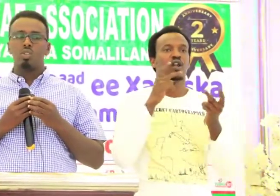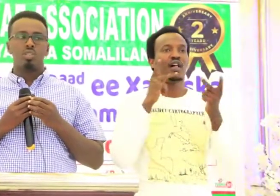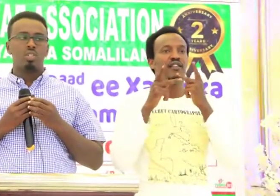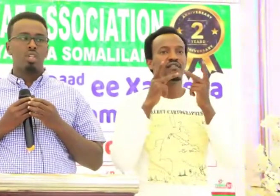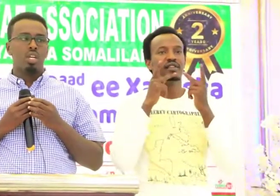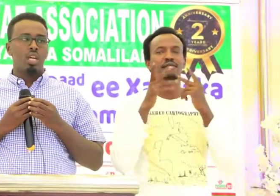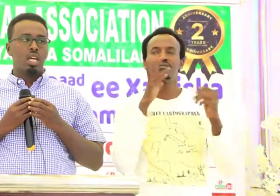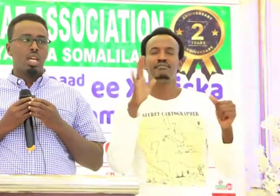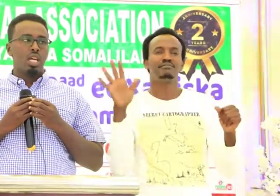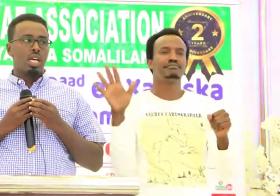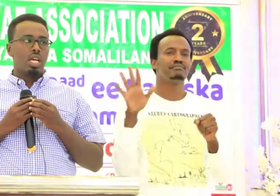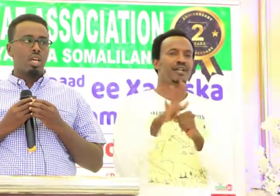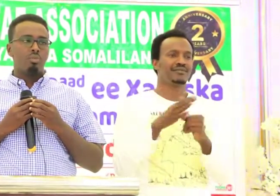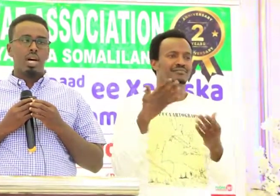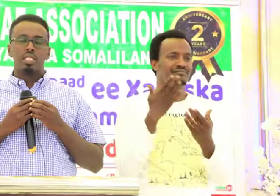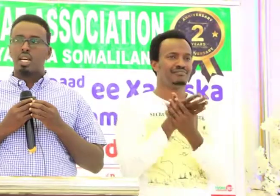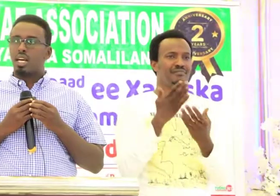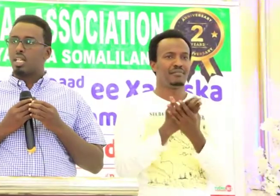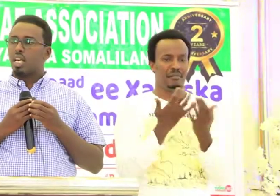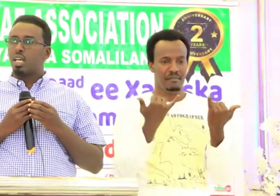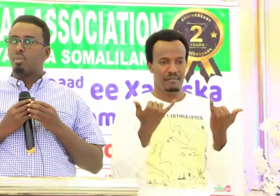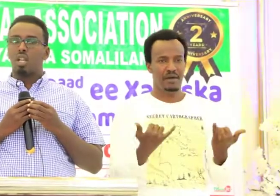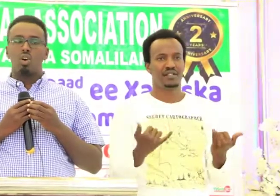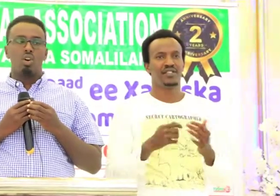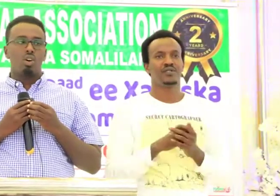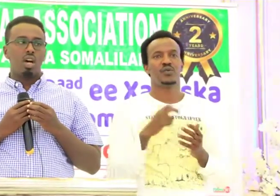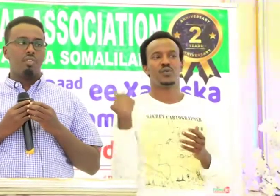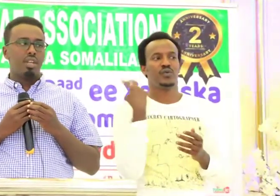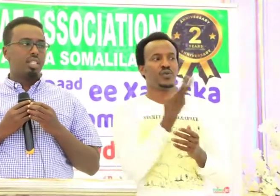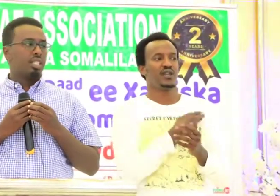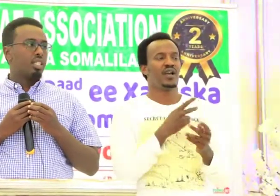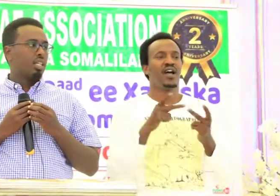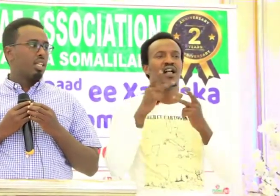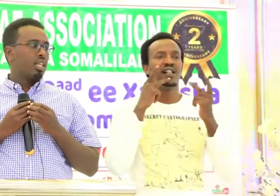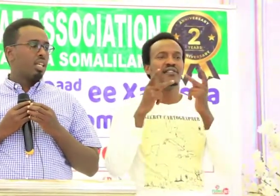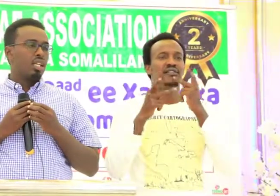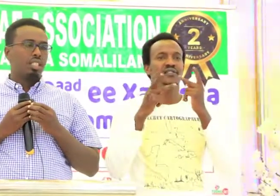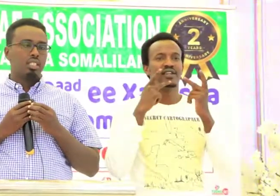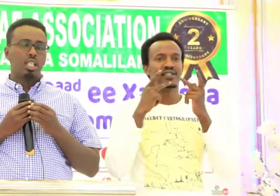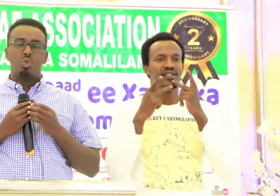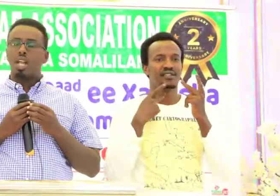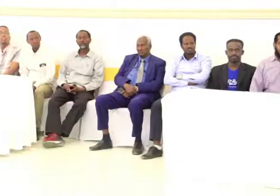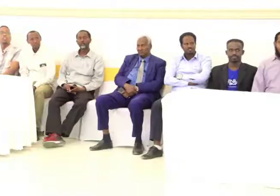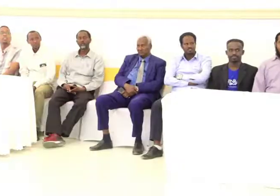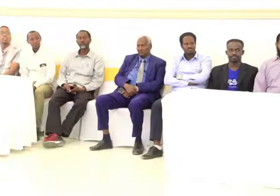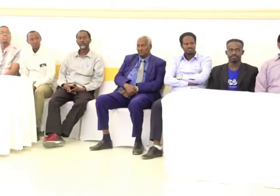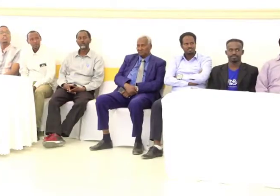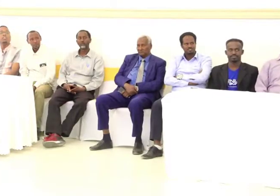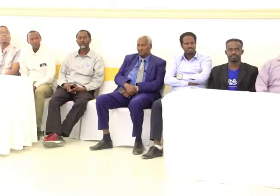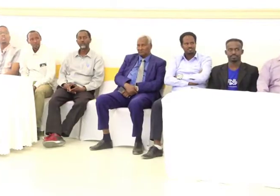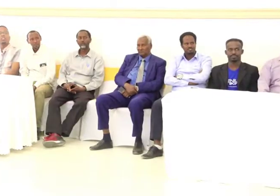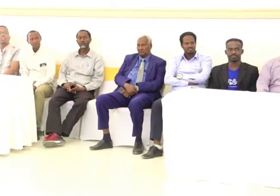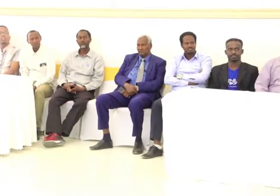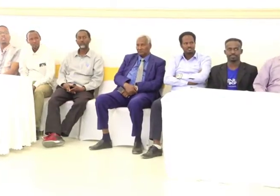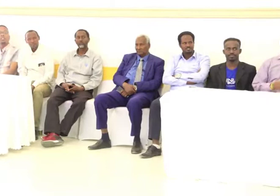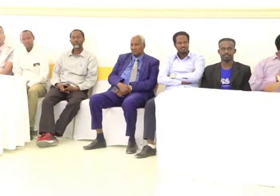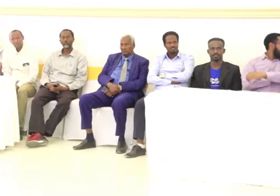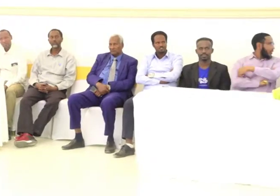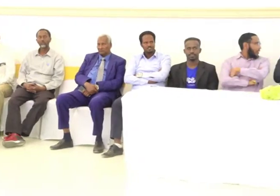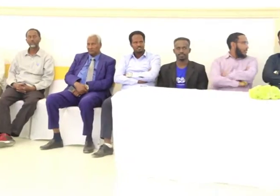galno inaynu maanta ka qayb galno xaflad dad walaalaheena oo baahi gaar qaba